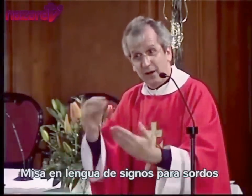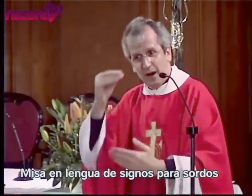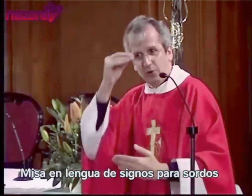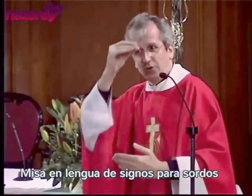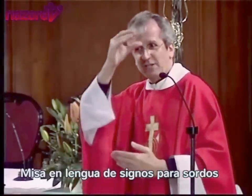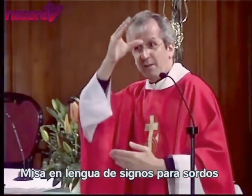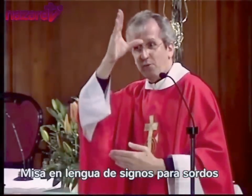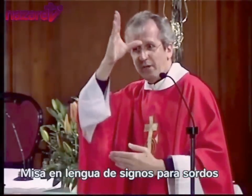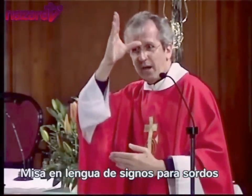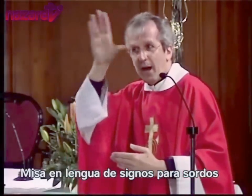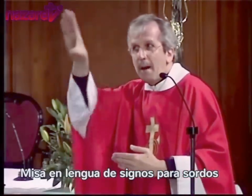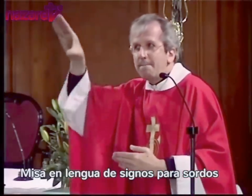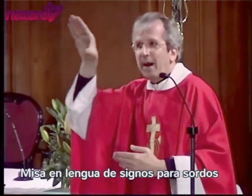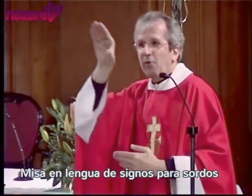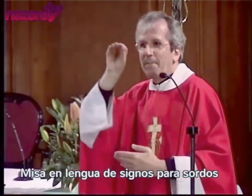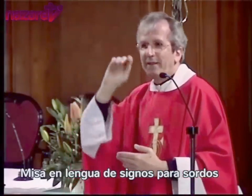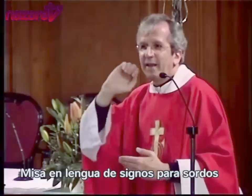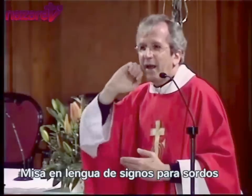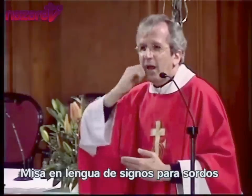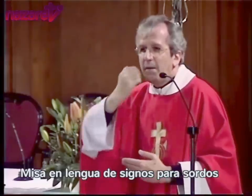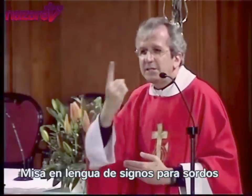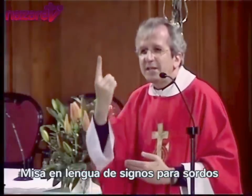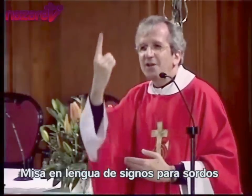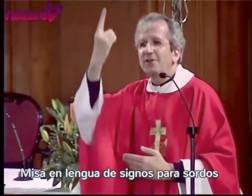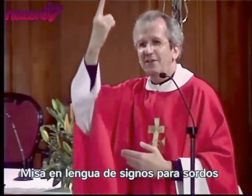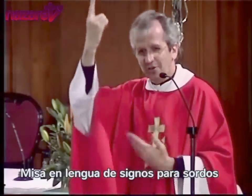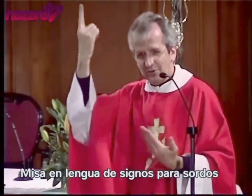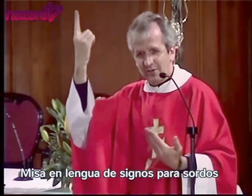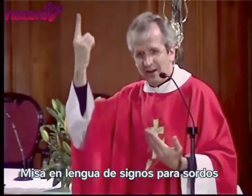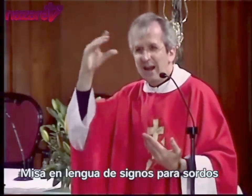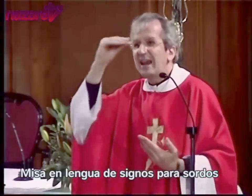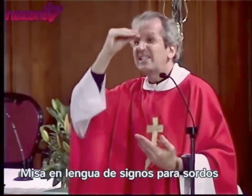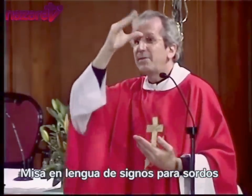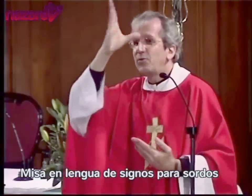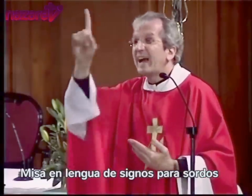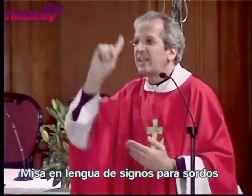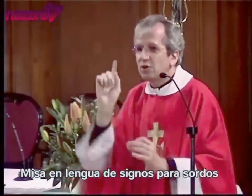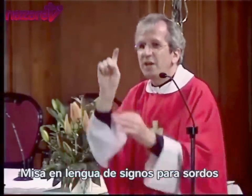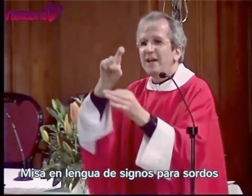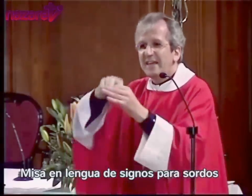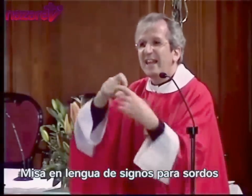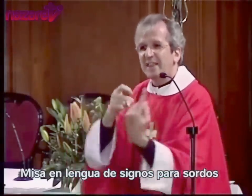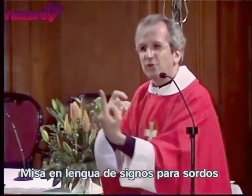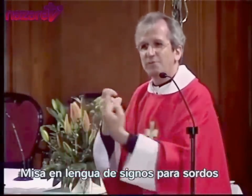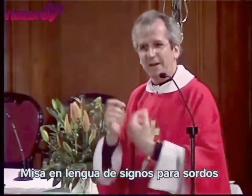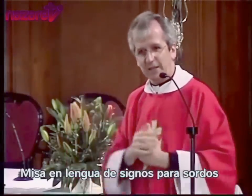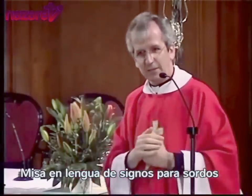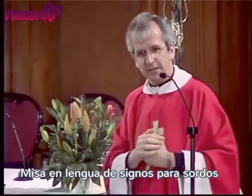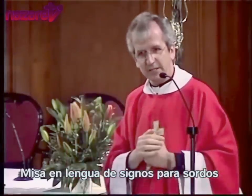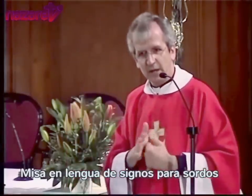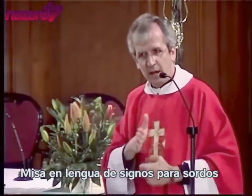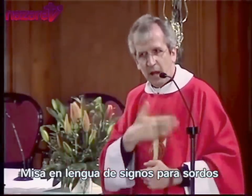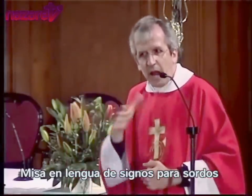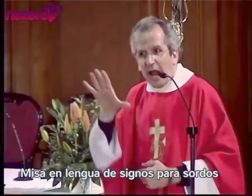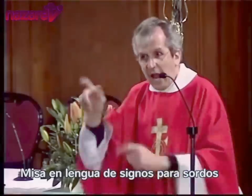regalos, el don de sabiduría para comprender el misterio de Dios, la sabiduría que Dios quiere hacernos